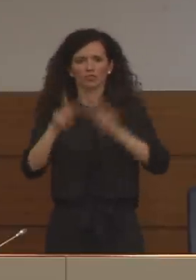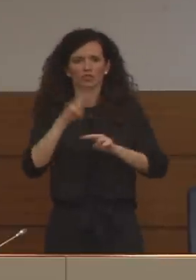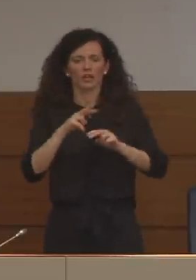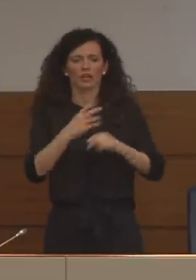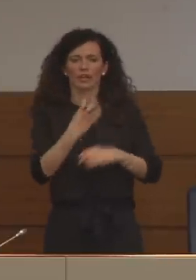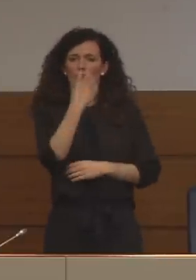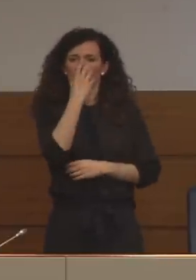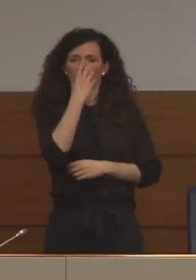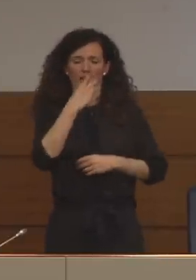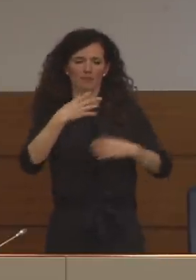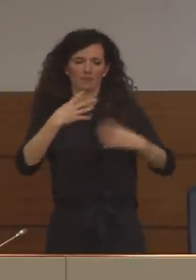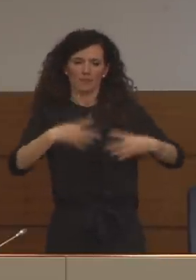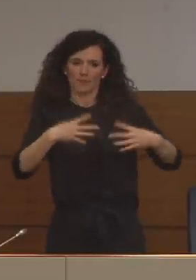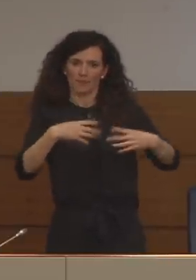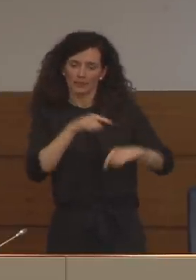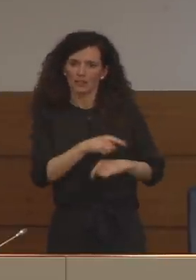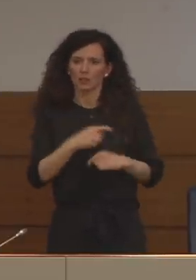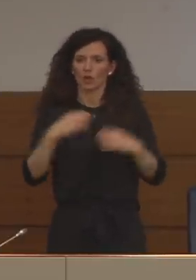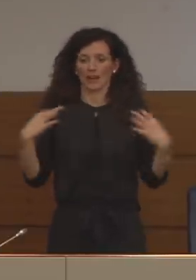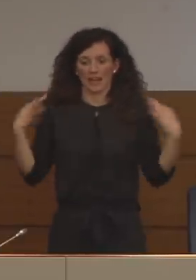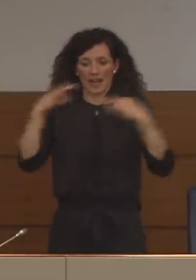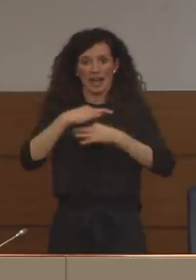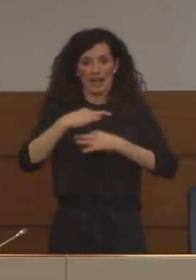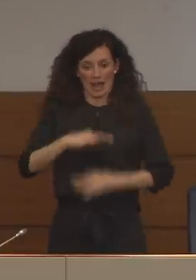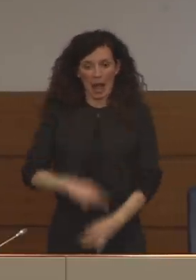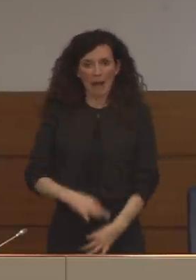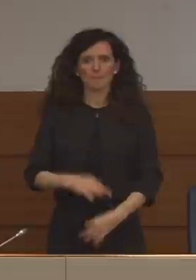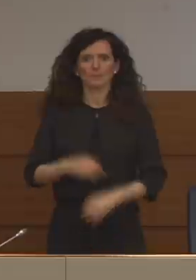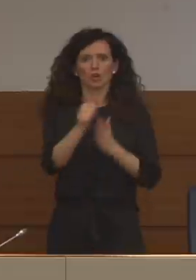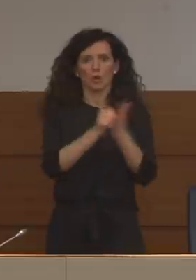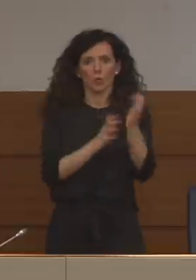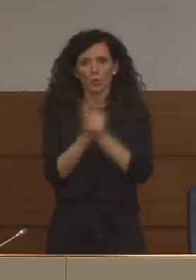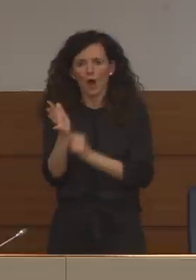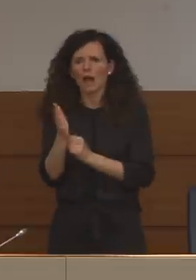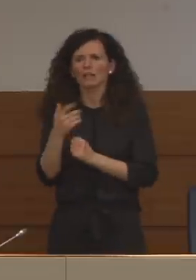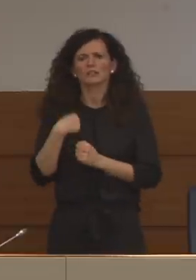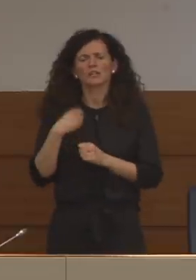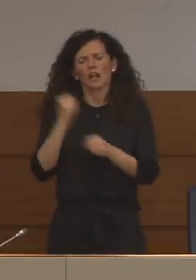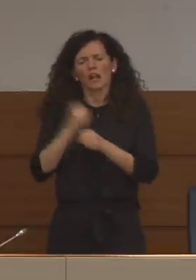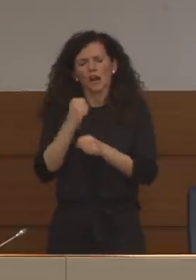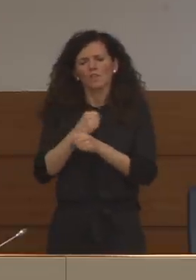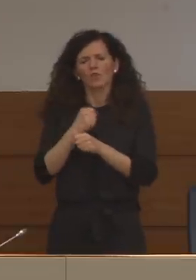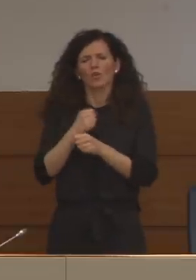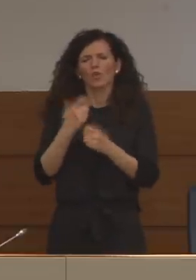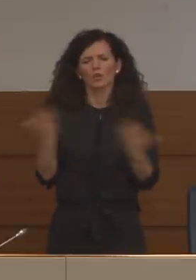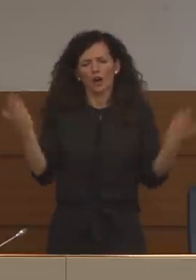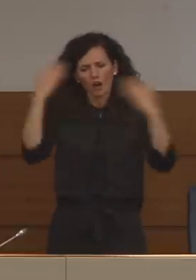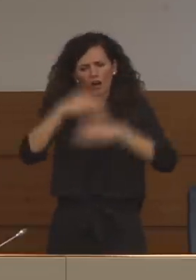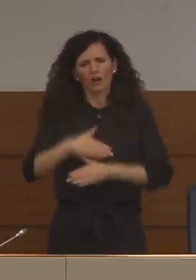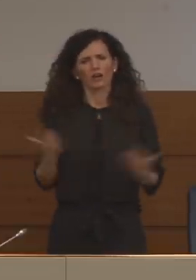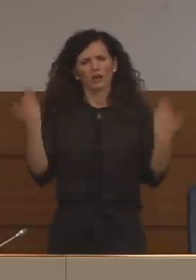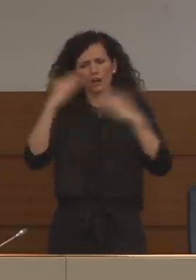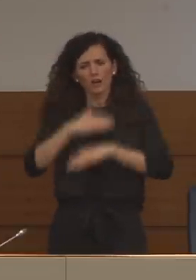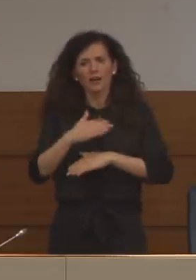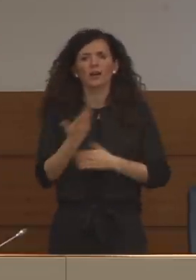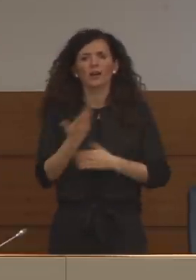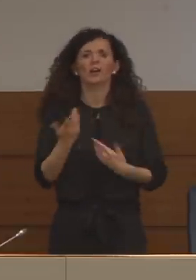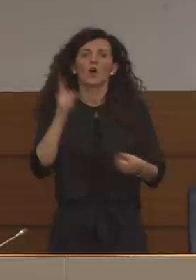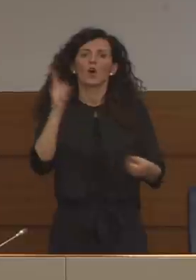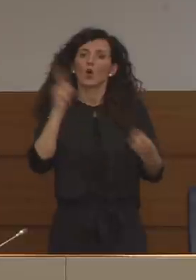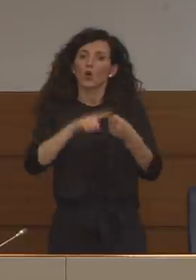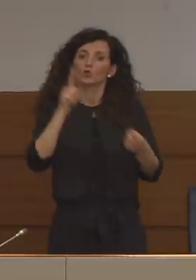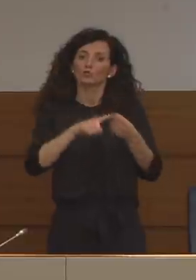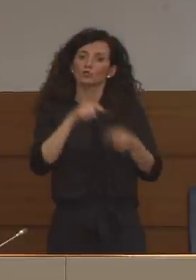camici quanti il consumo delle mascherine secondo me è